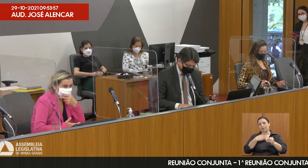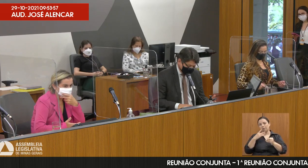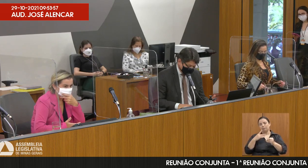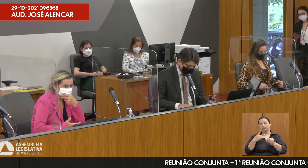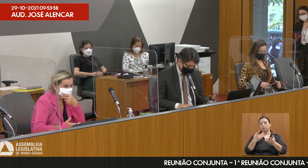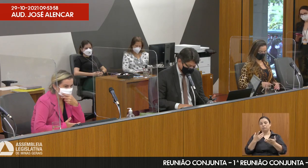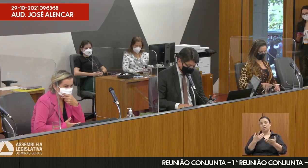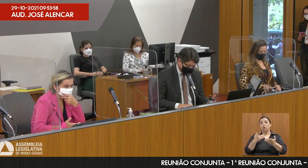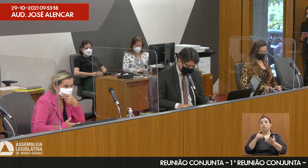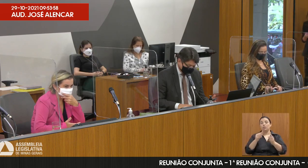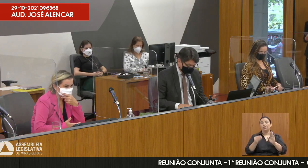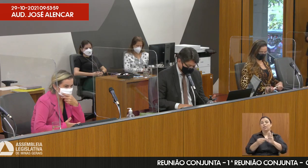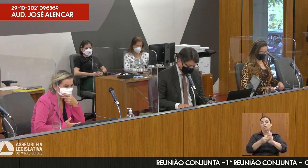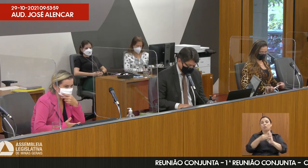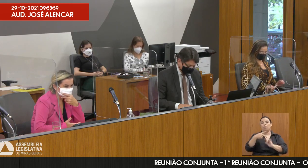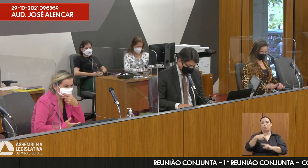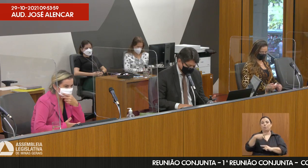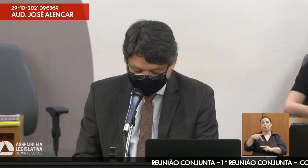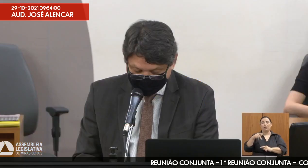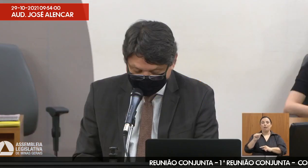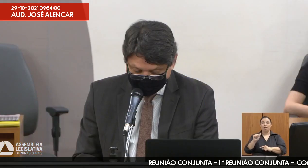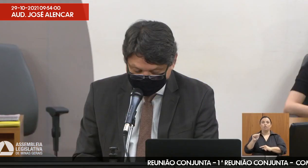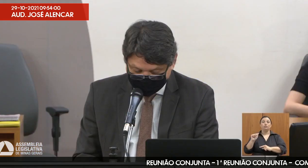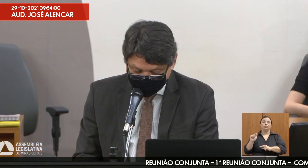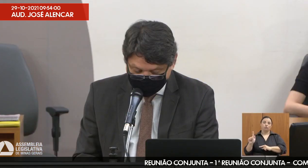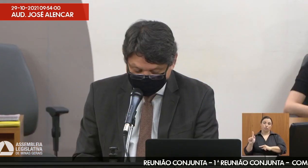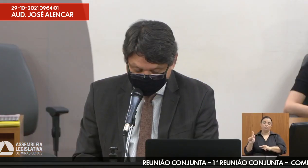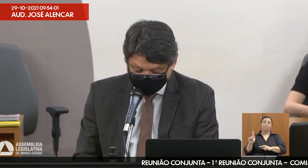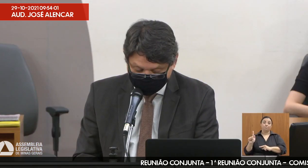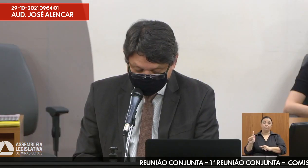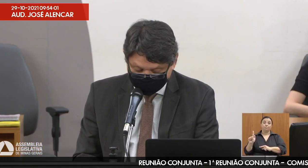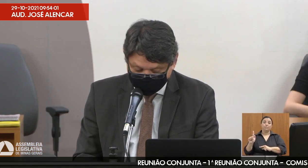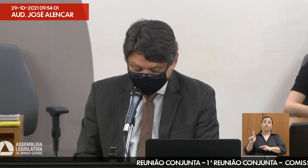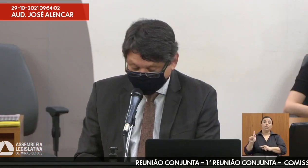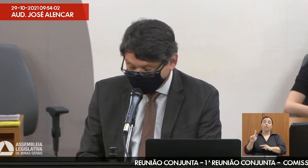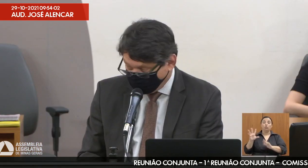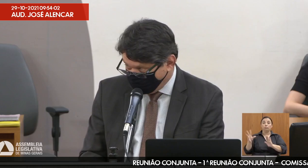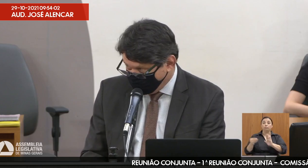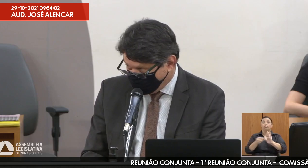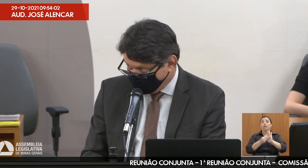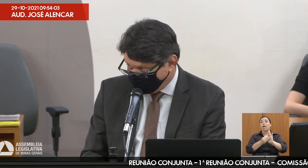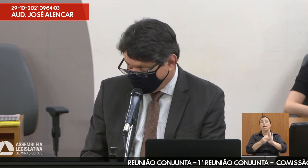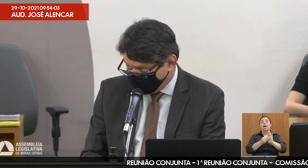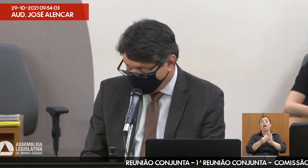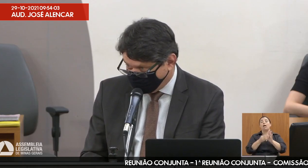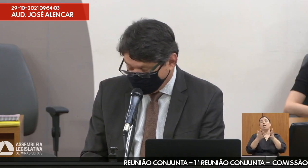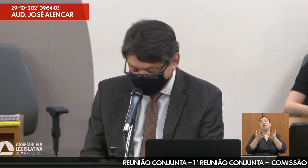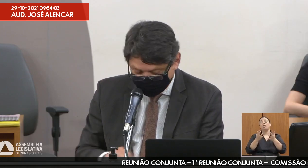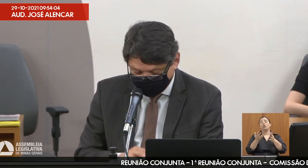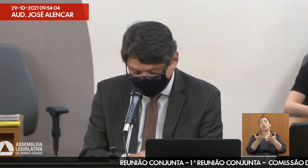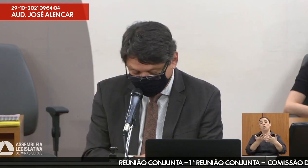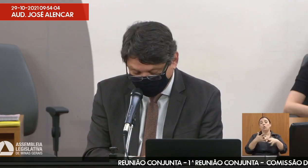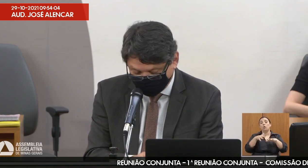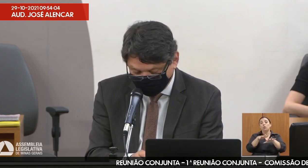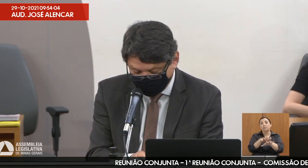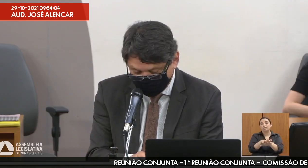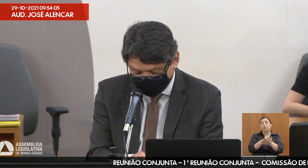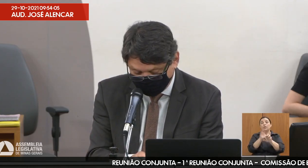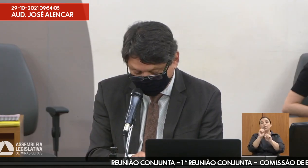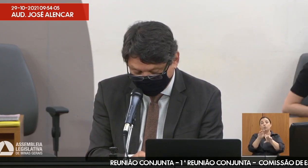Plano Plurianual, né, de a inclusão da educação bilíngue. Já existe uma lei aqui de minha autoria,